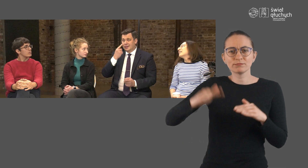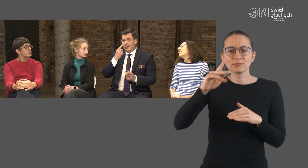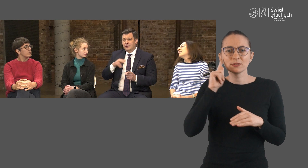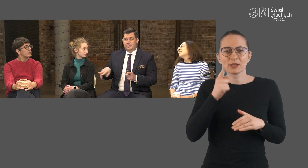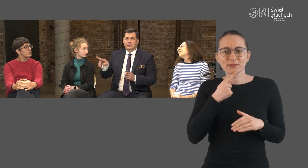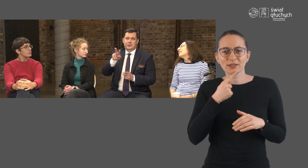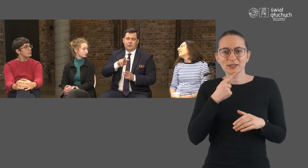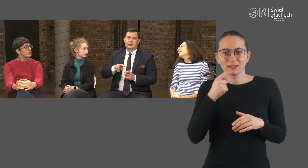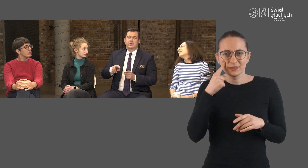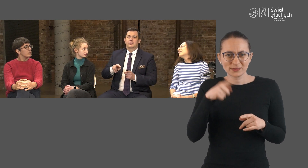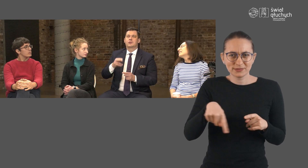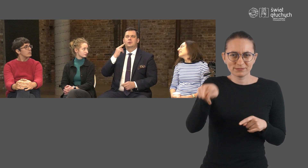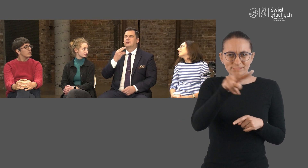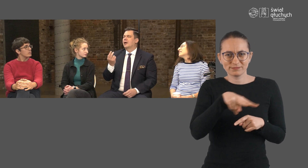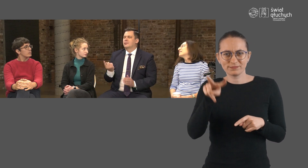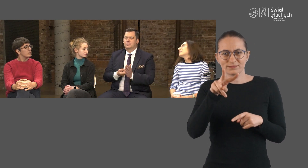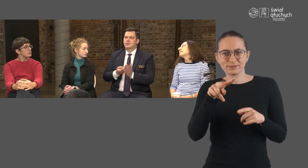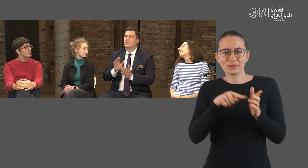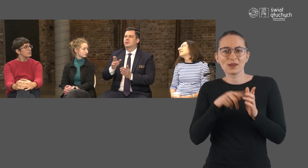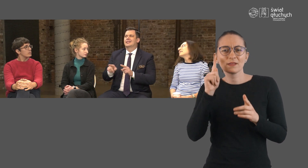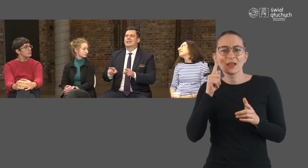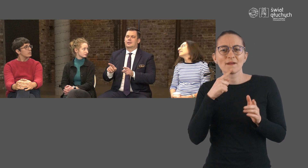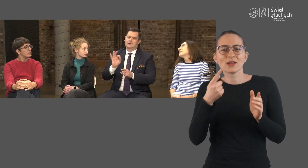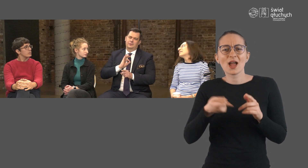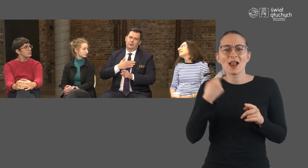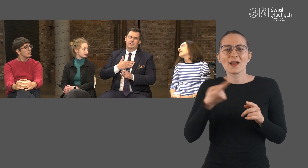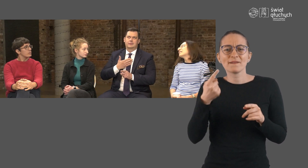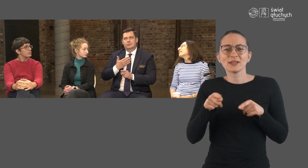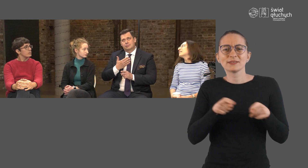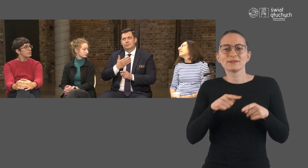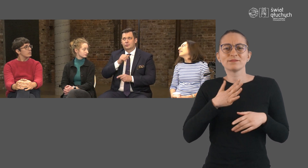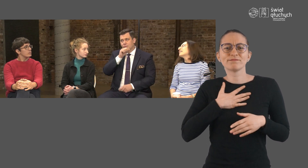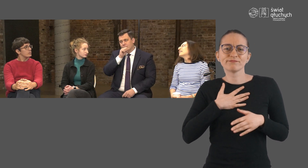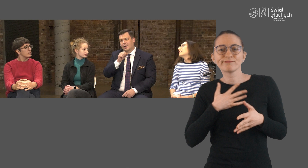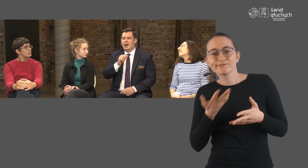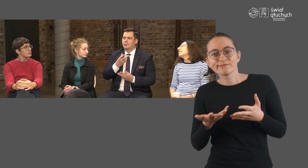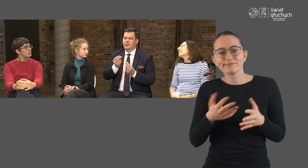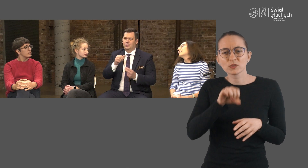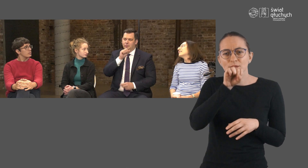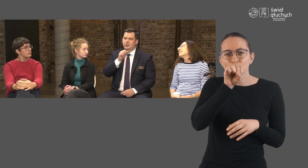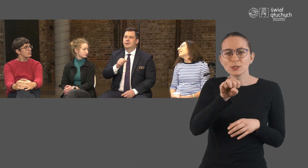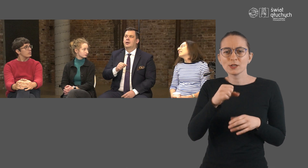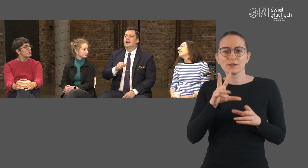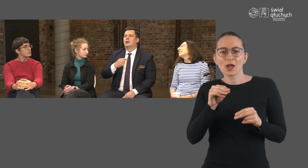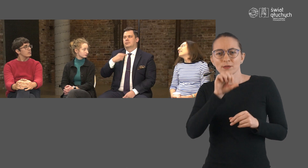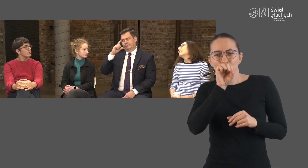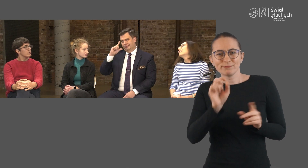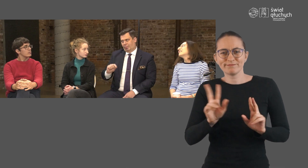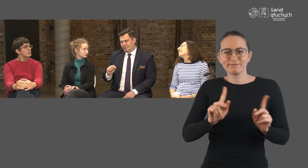ale napatrzyłem się tego, że głusi bardzo często mają taki znak swój albo nieulubiony.